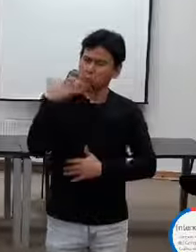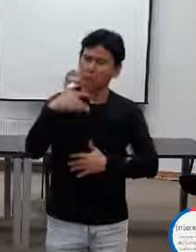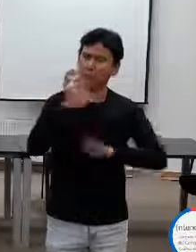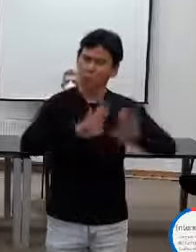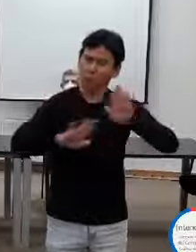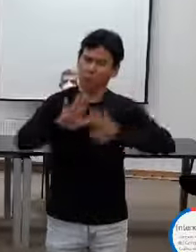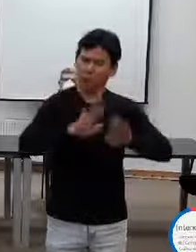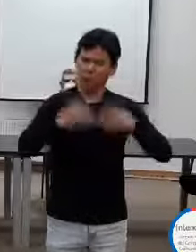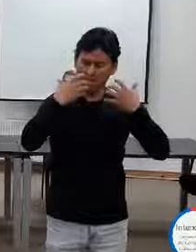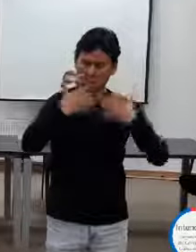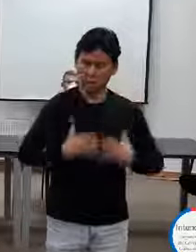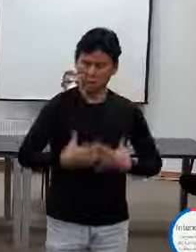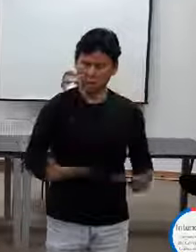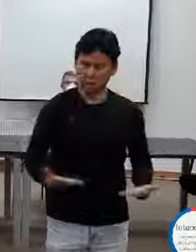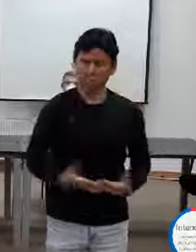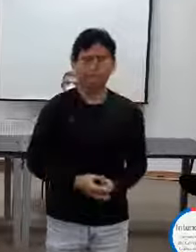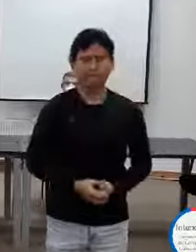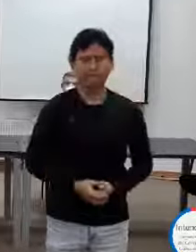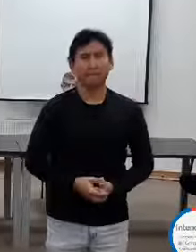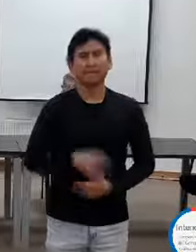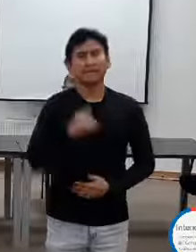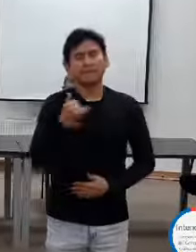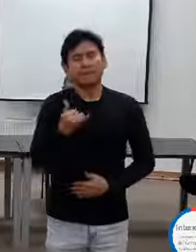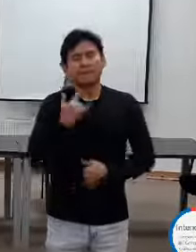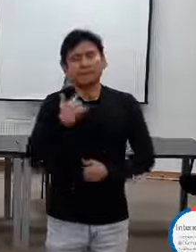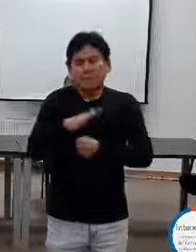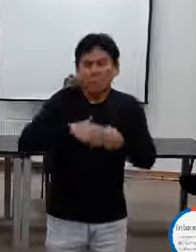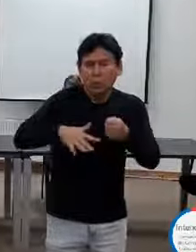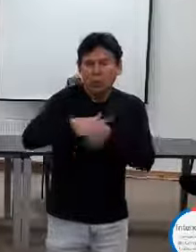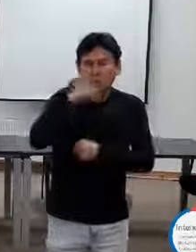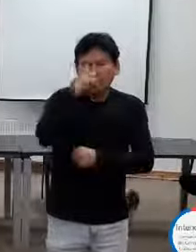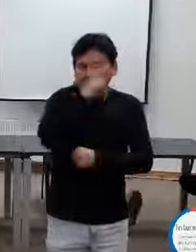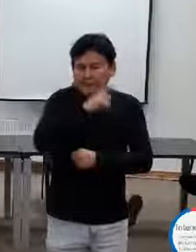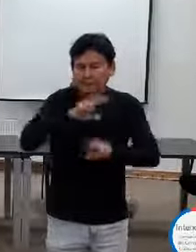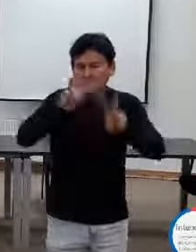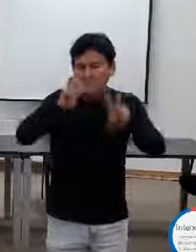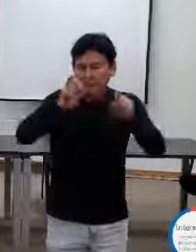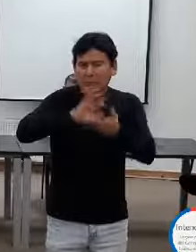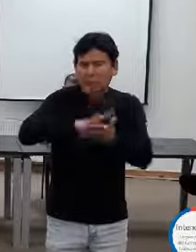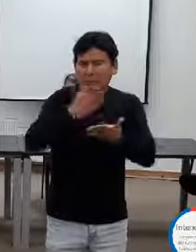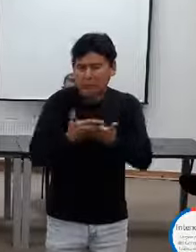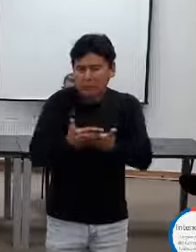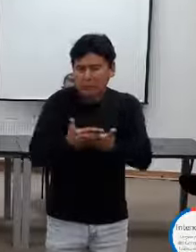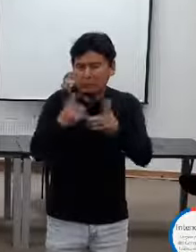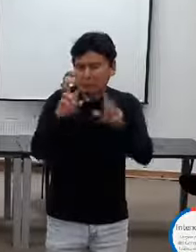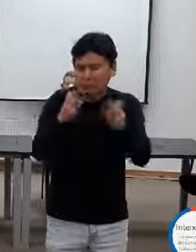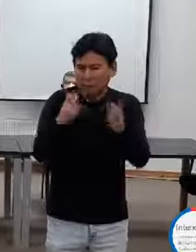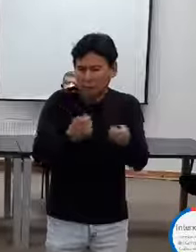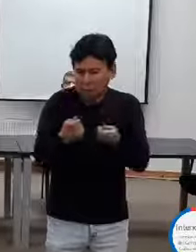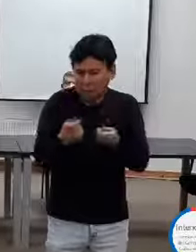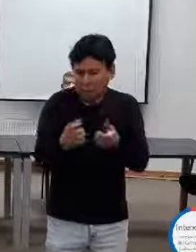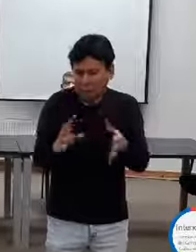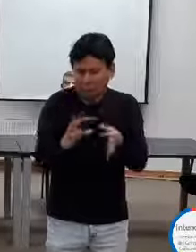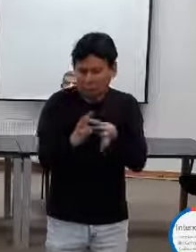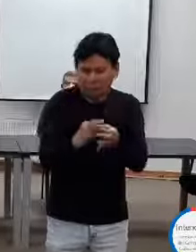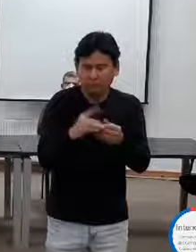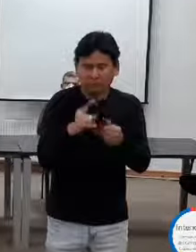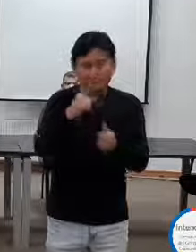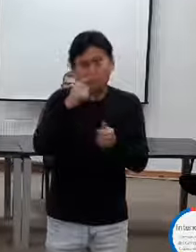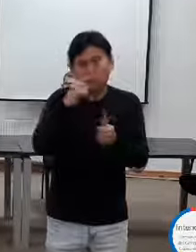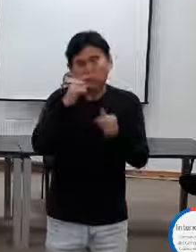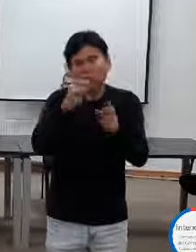protección personal. Y si estamos en una situación compleja sanitaria que incide en lo económico, menos vamos a estar en